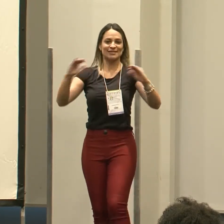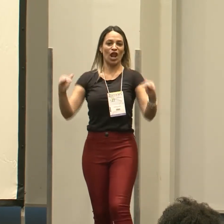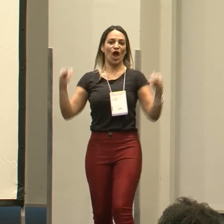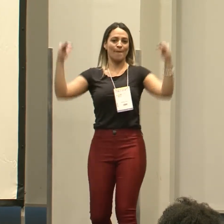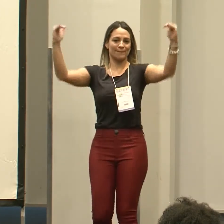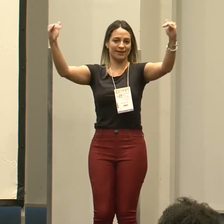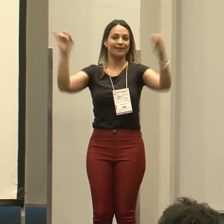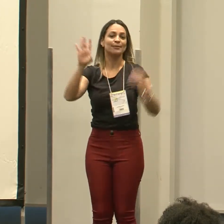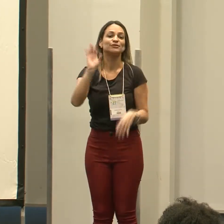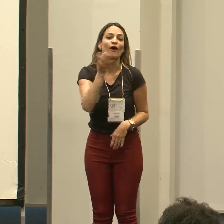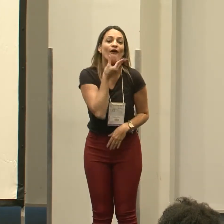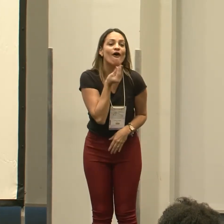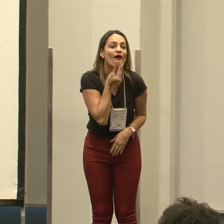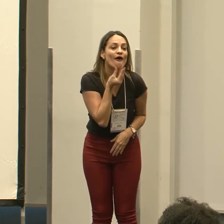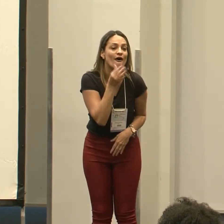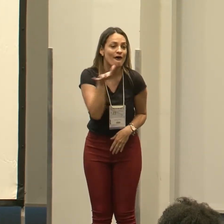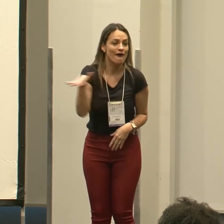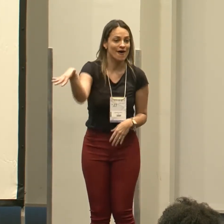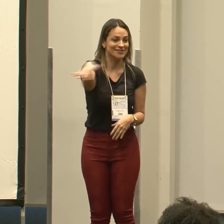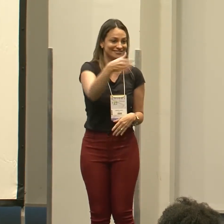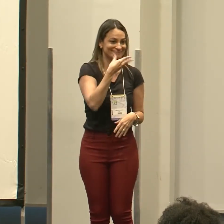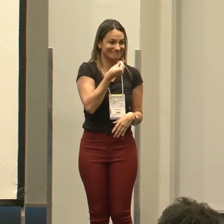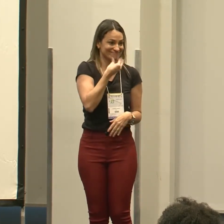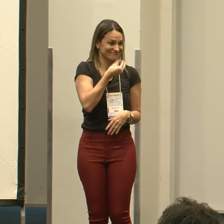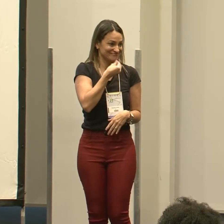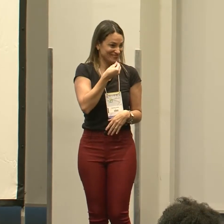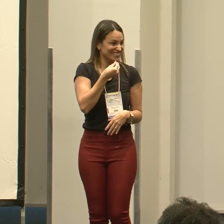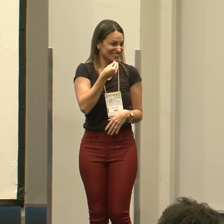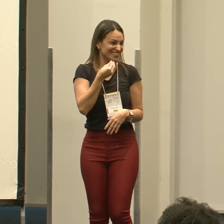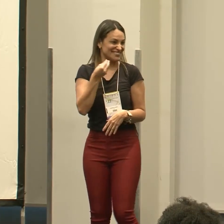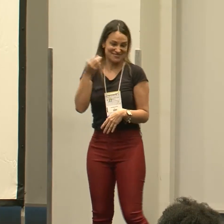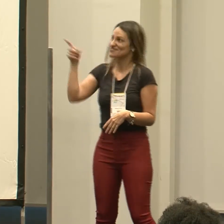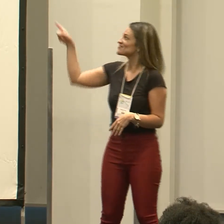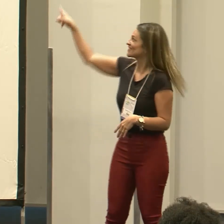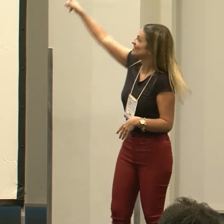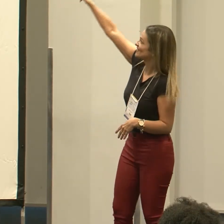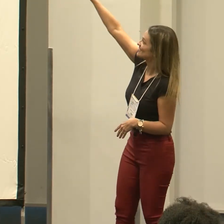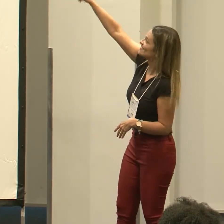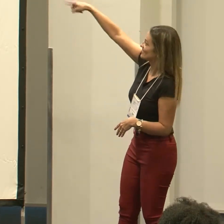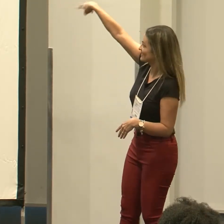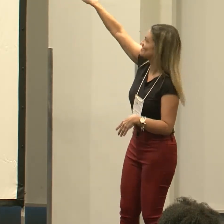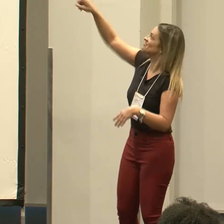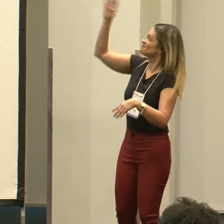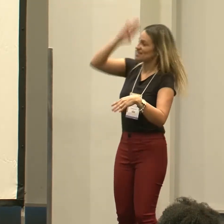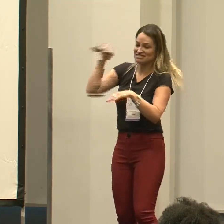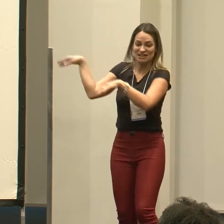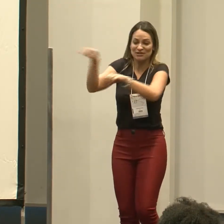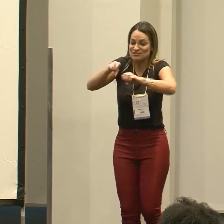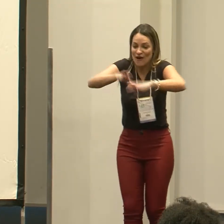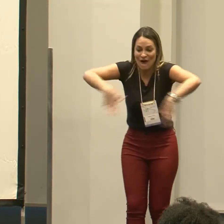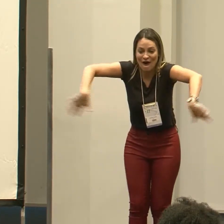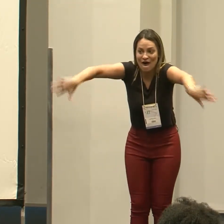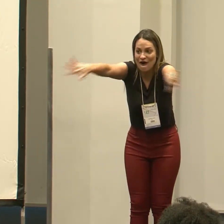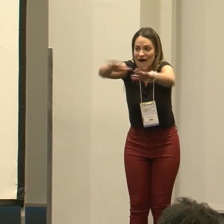na escola de surdos era apenas para nobres e homens. Veja ali no primeiro